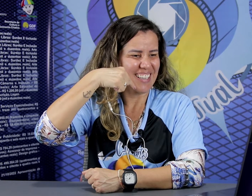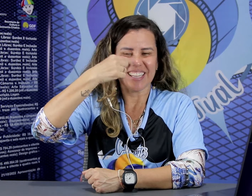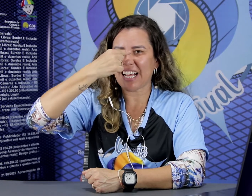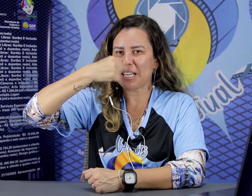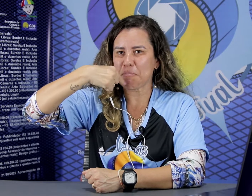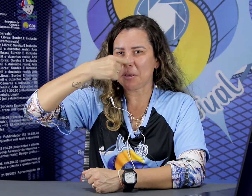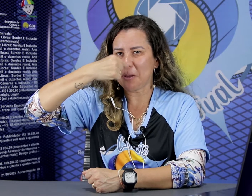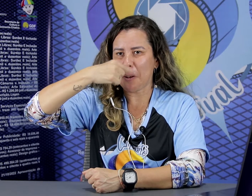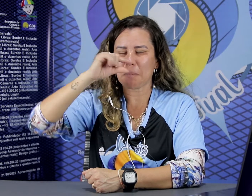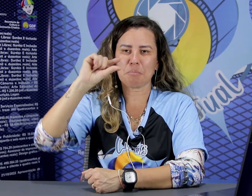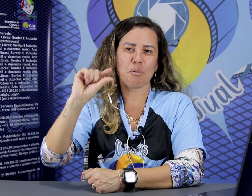Da gripe, um pouco.